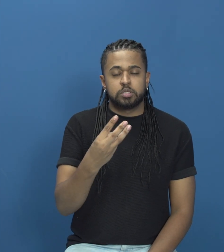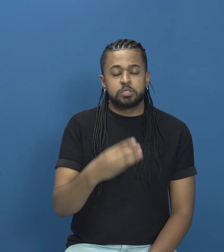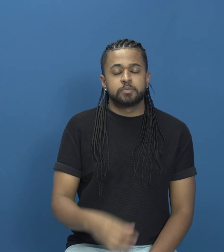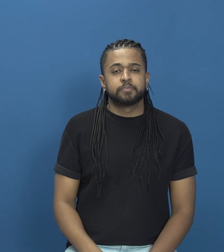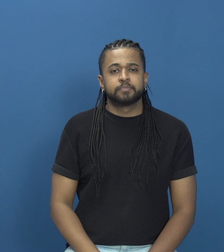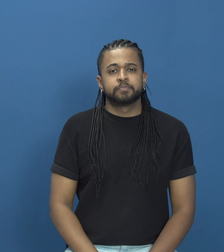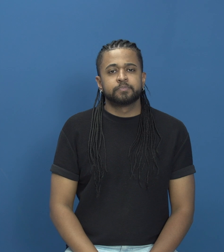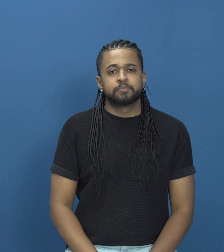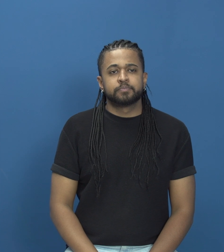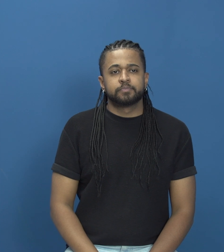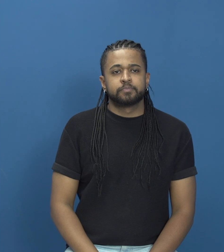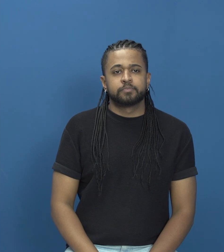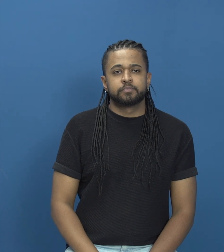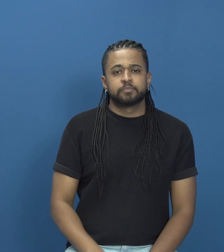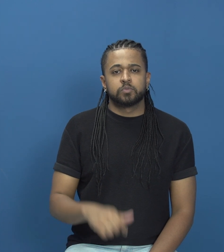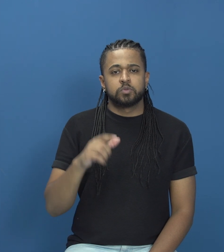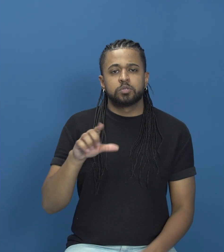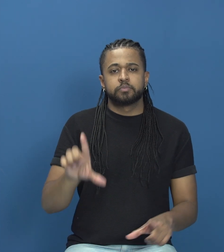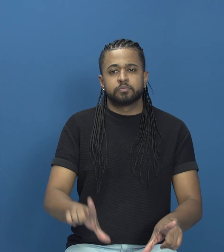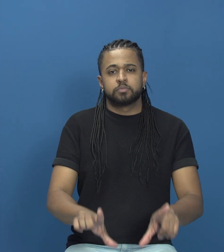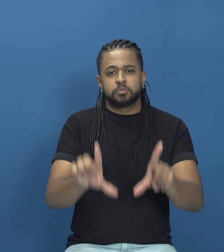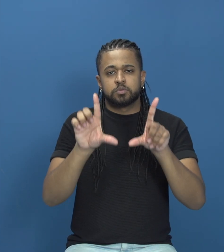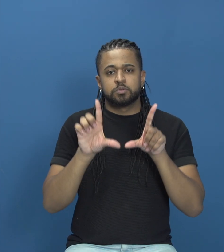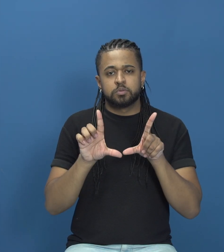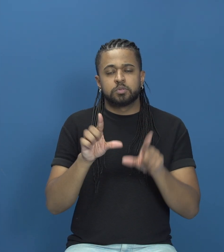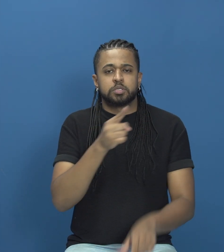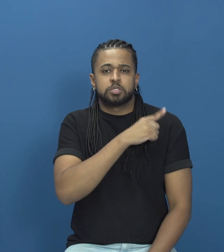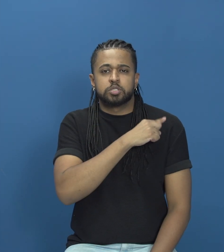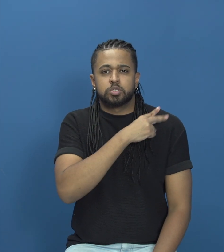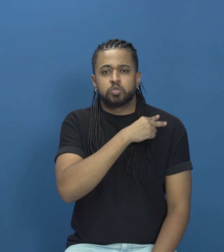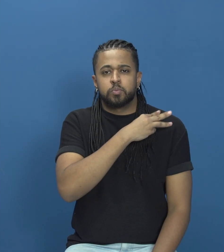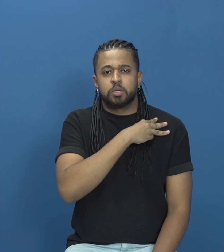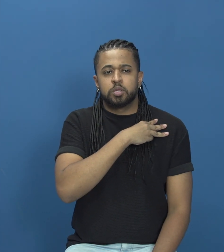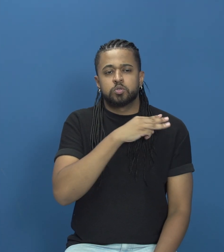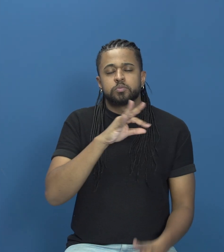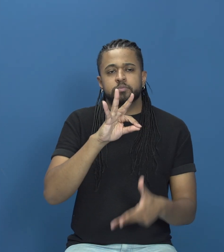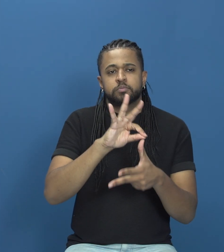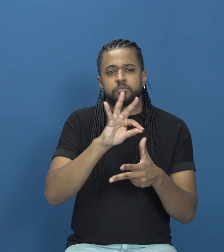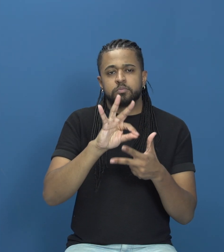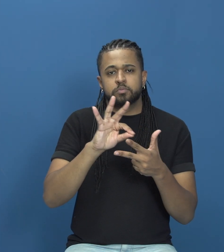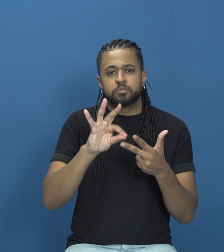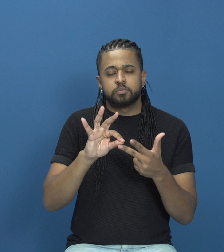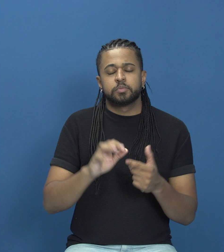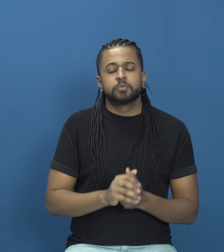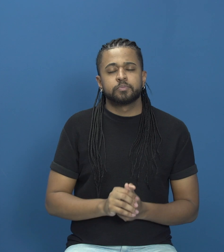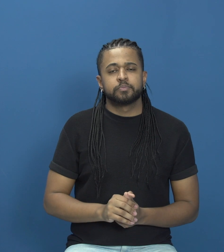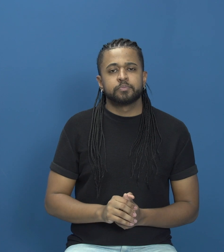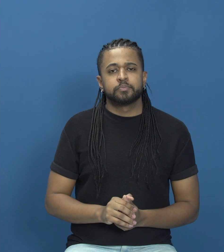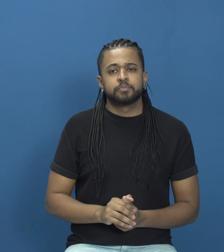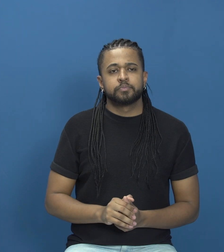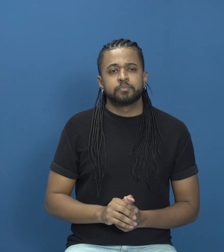5.6.3. Tenham obtido certificação do ensino médio pelo Exame Nacional do Ensino Médio,